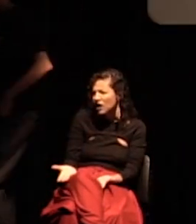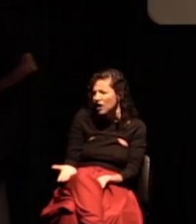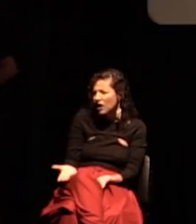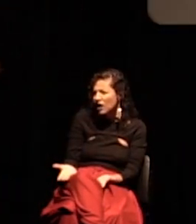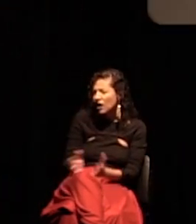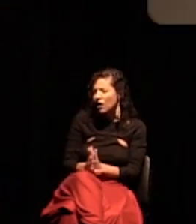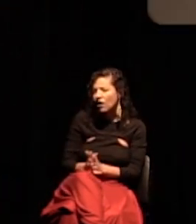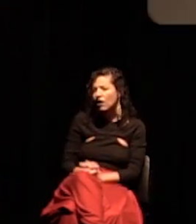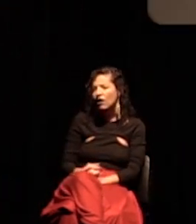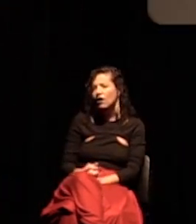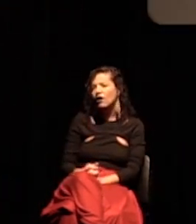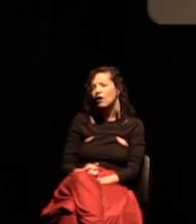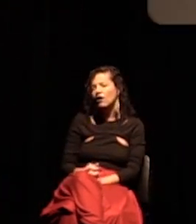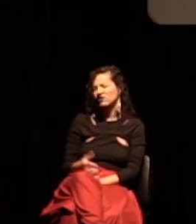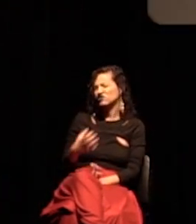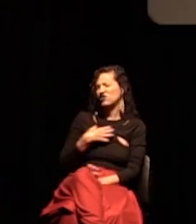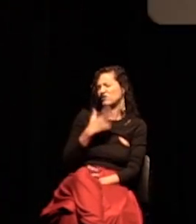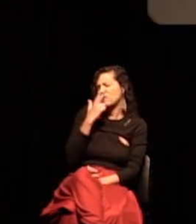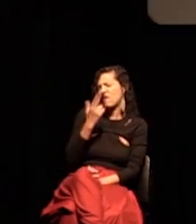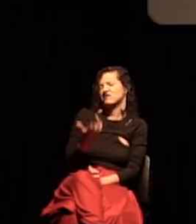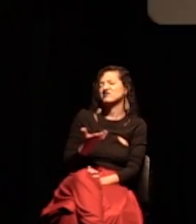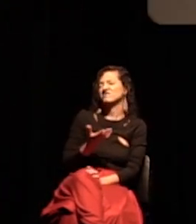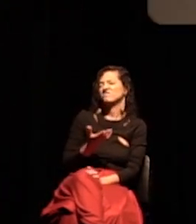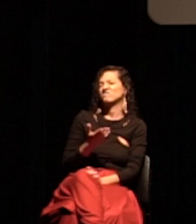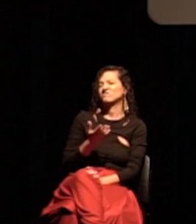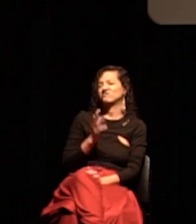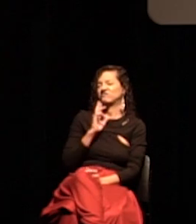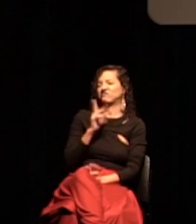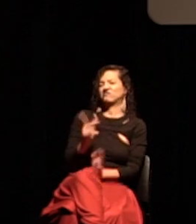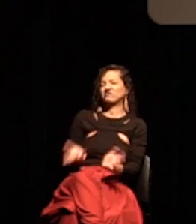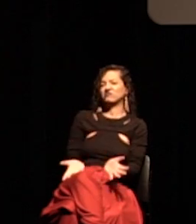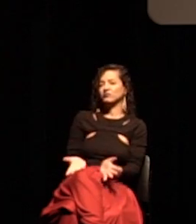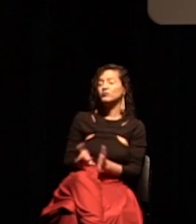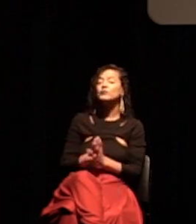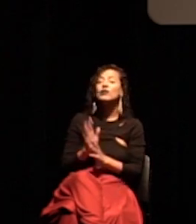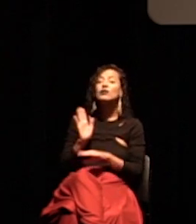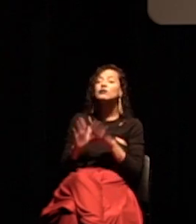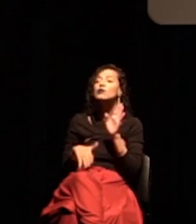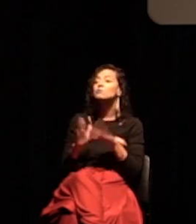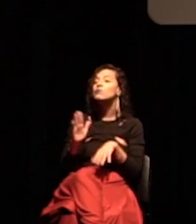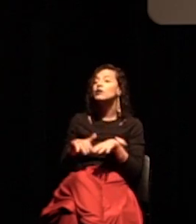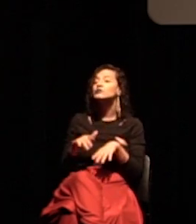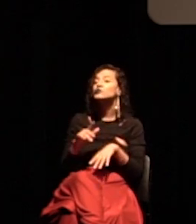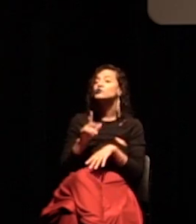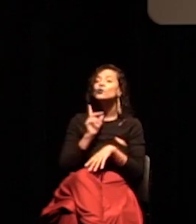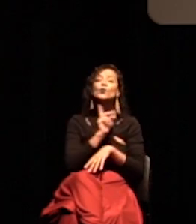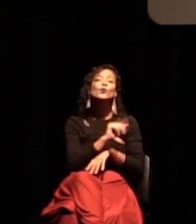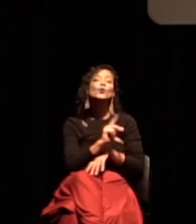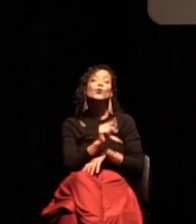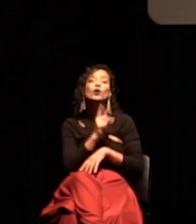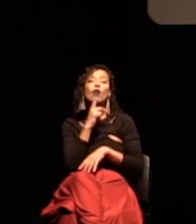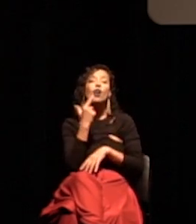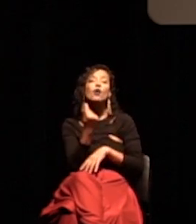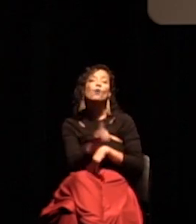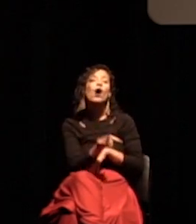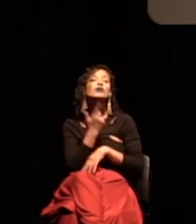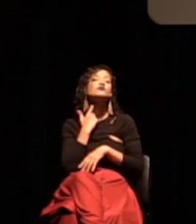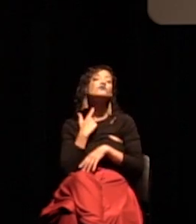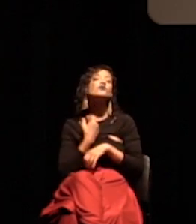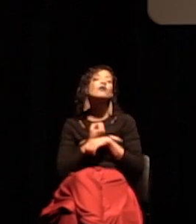mas antipático. Então, a questão é o seguinte, depende daquilo que a linguagem